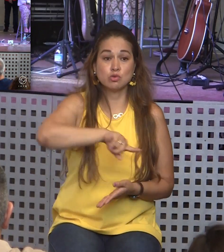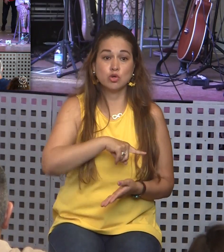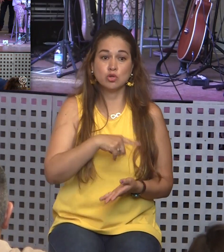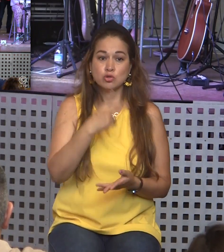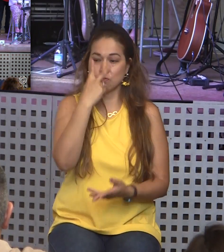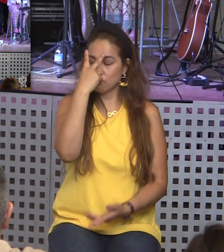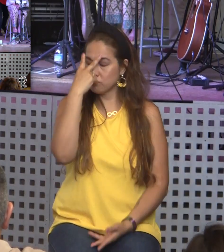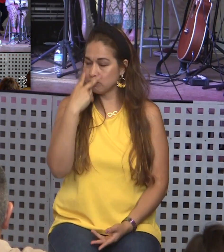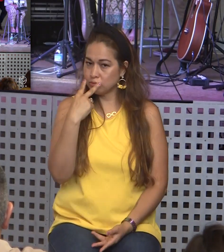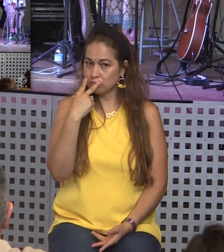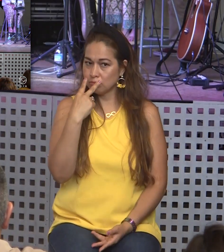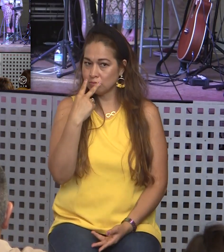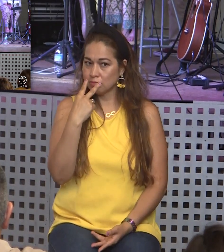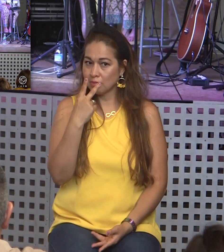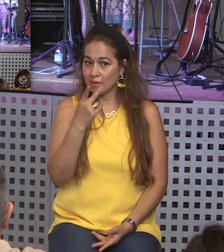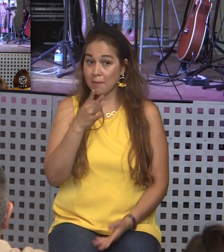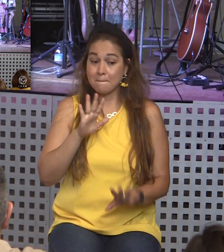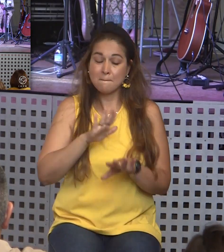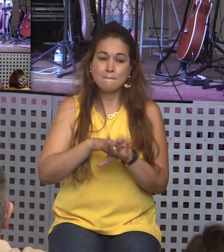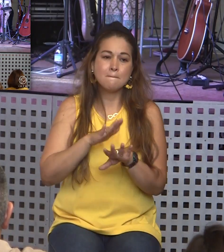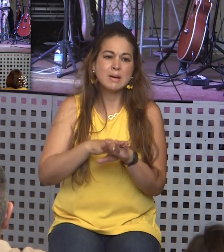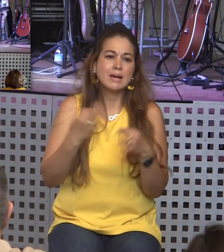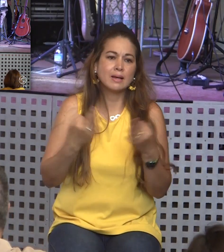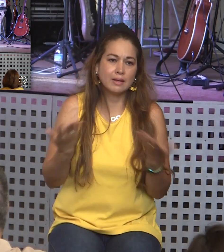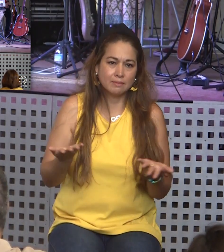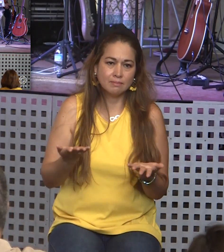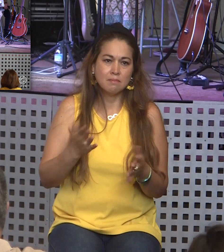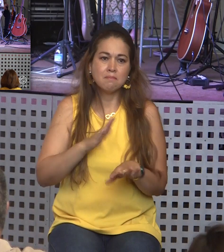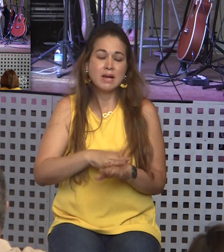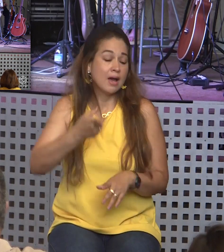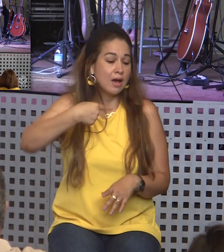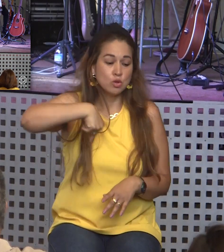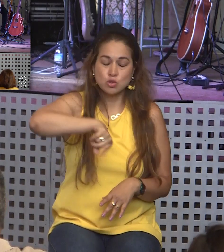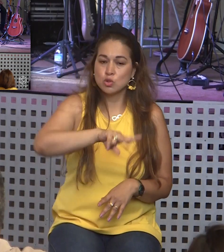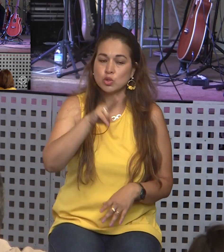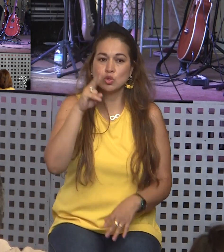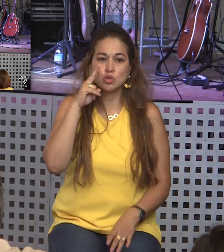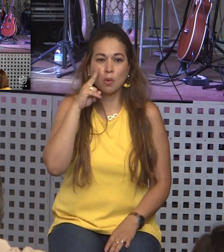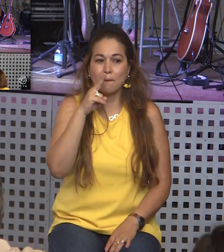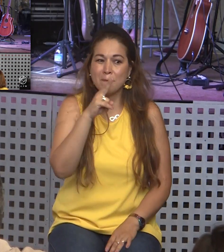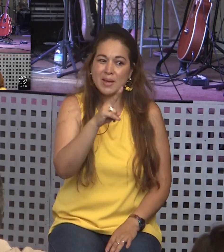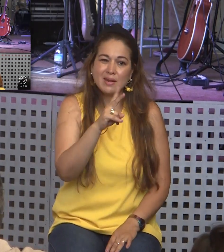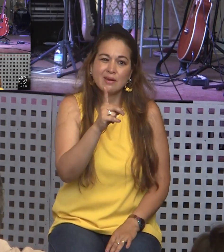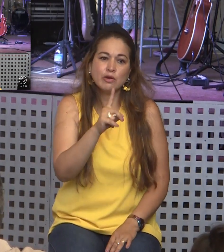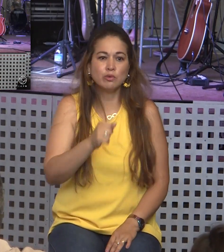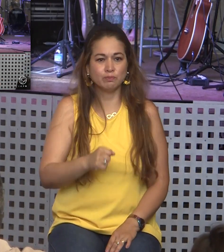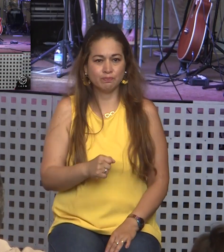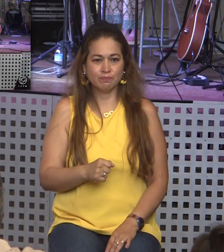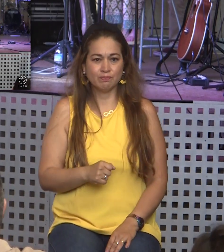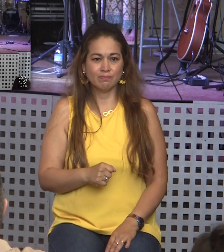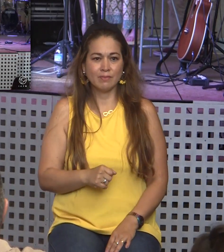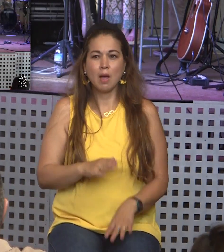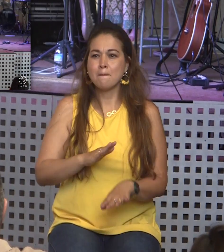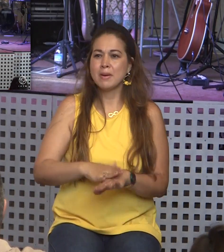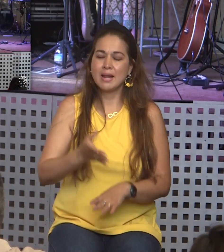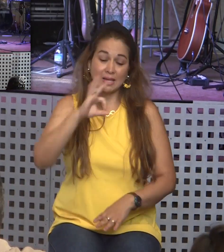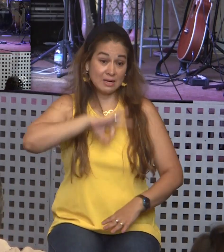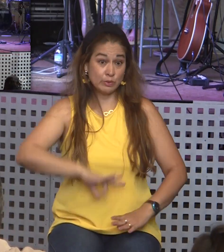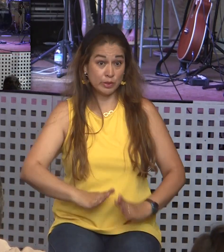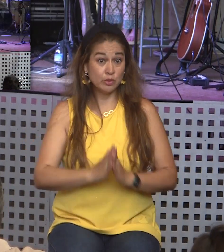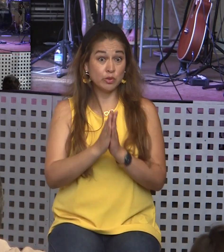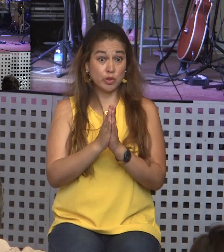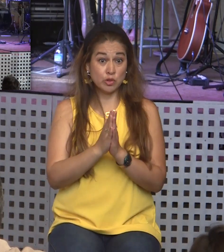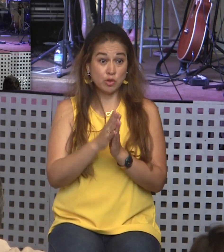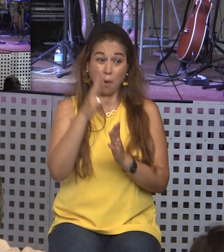que el Espíritu Santo está en nosotros, sobre nosotros, con nosotros, que